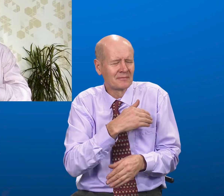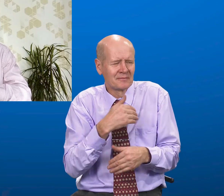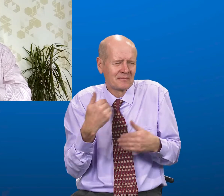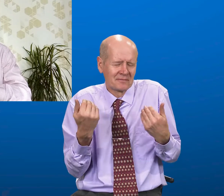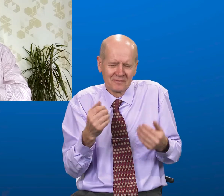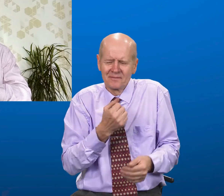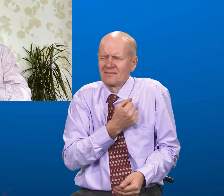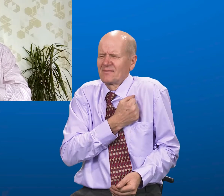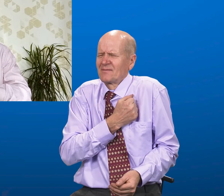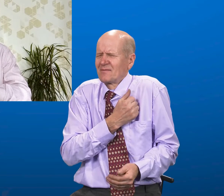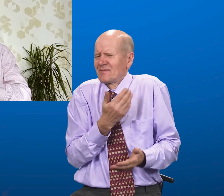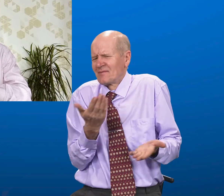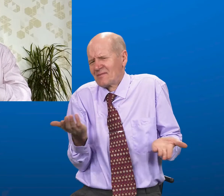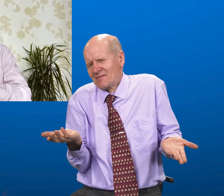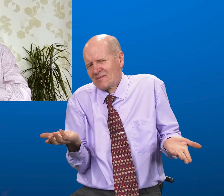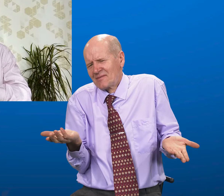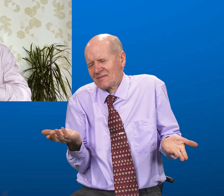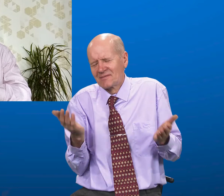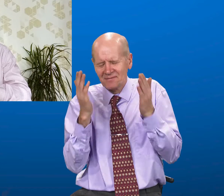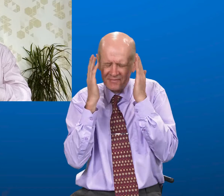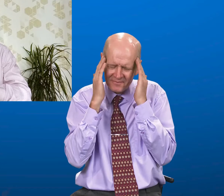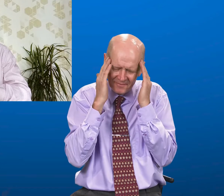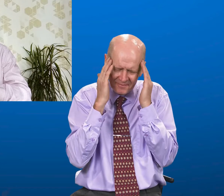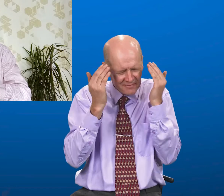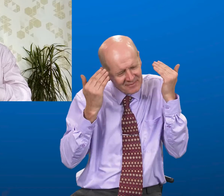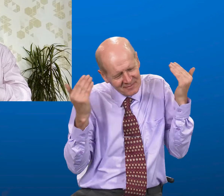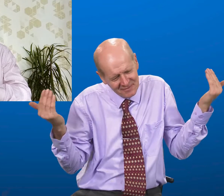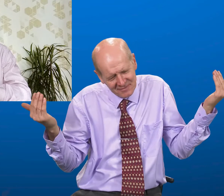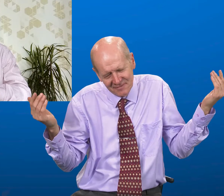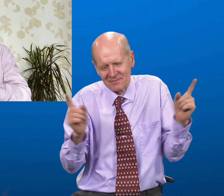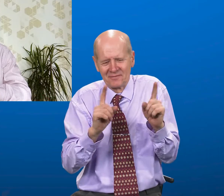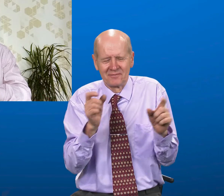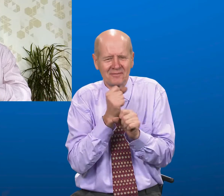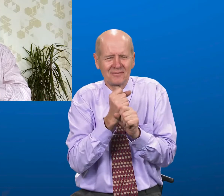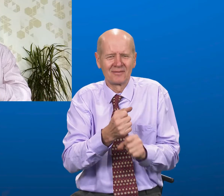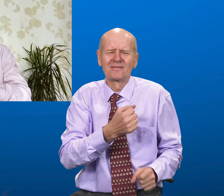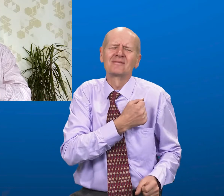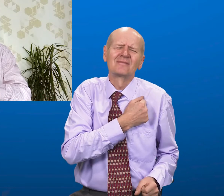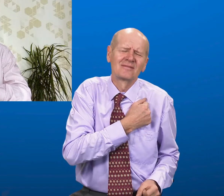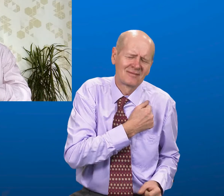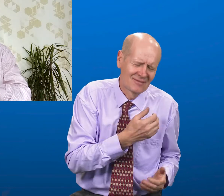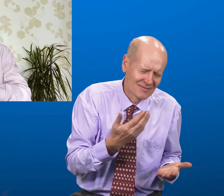начал думать. Как я уже сказал до этого, я возвращал Господу приношения,